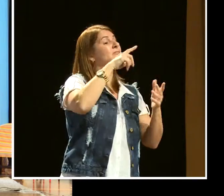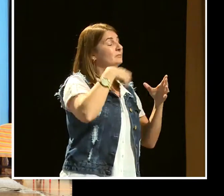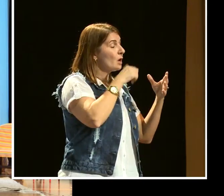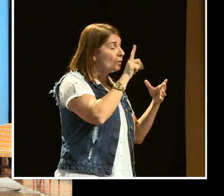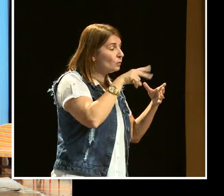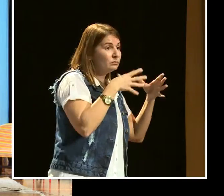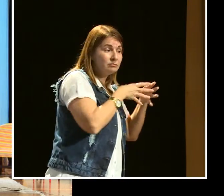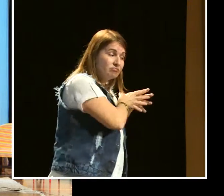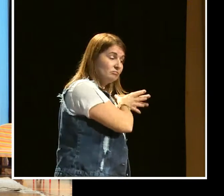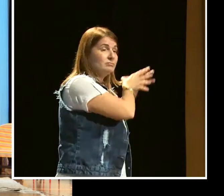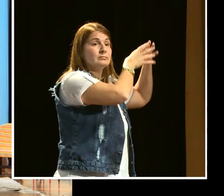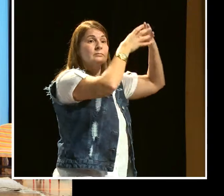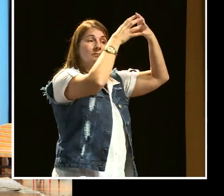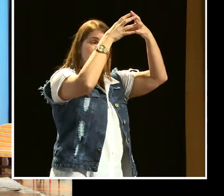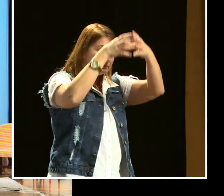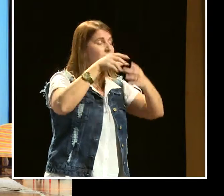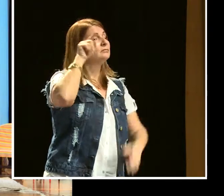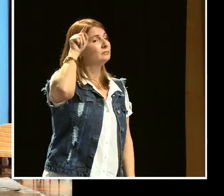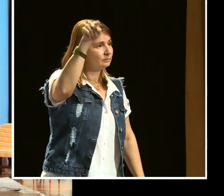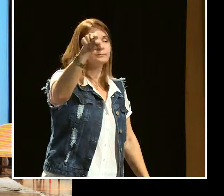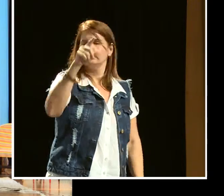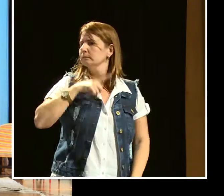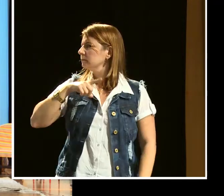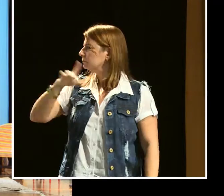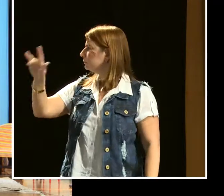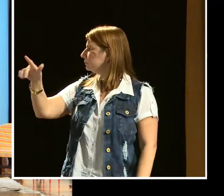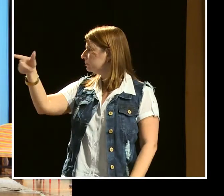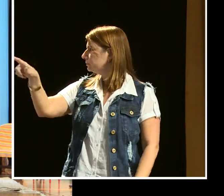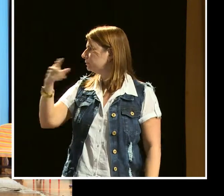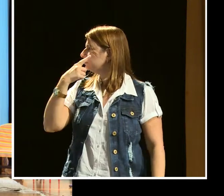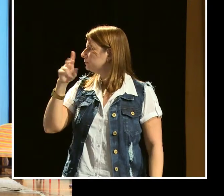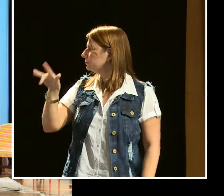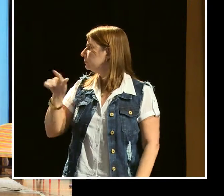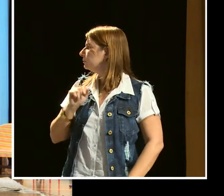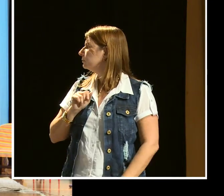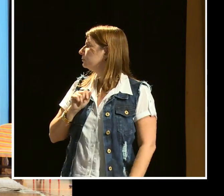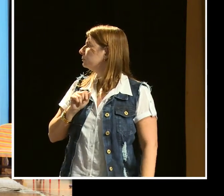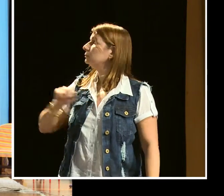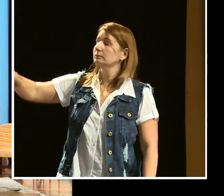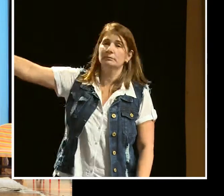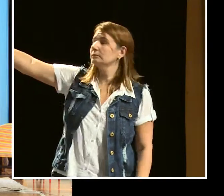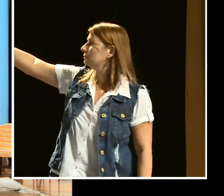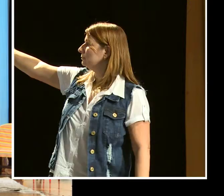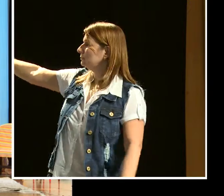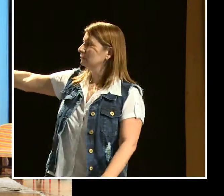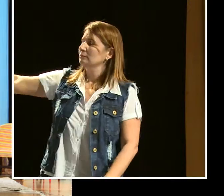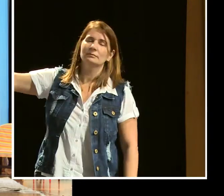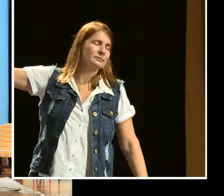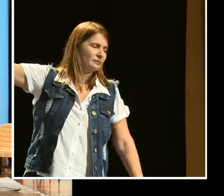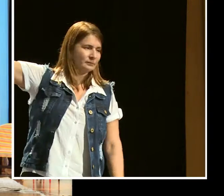CF1, e nós levamos esses alunos até lá. Pode passar.